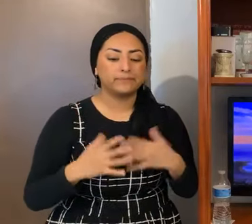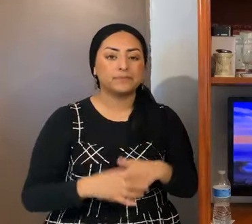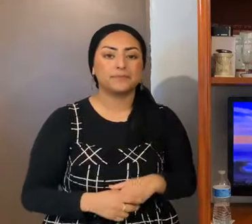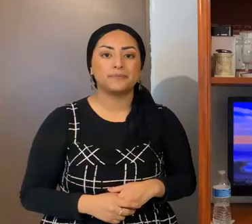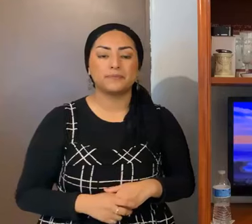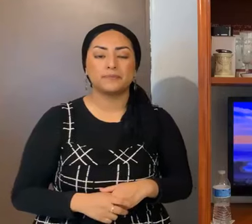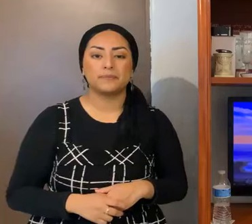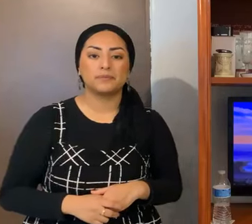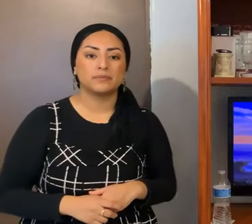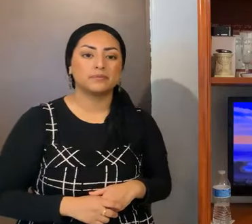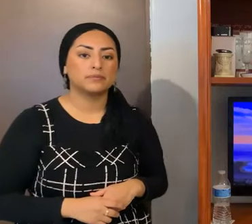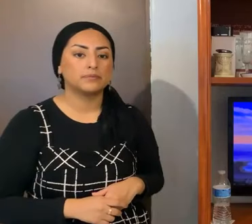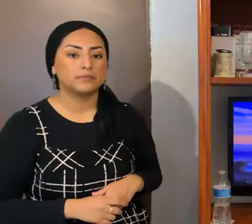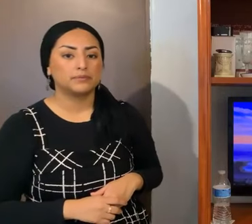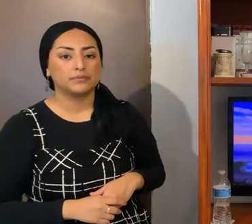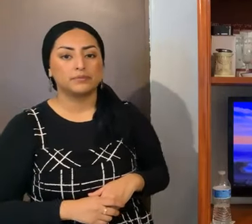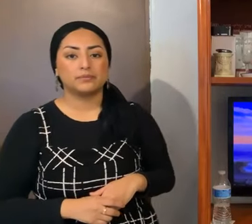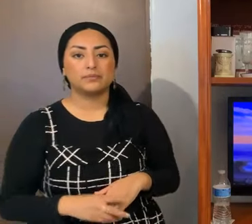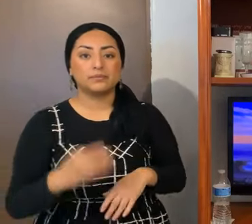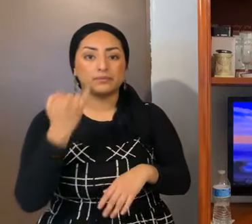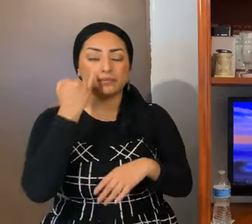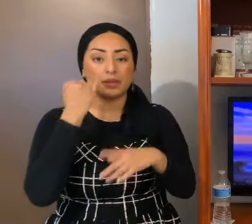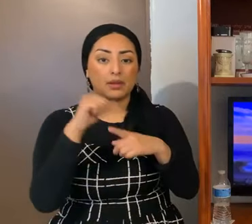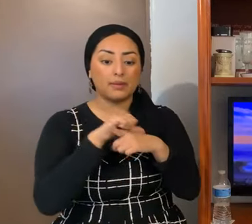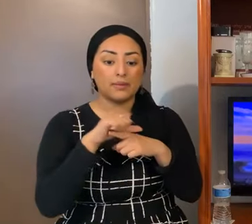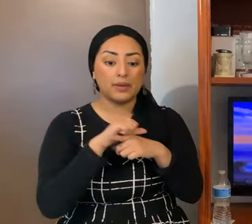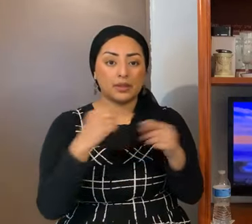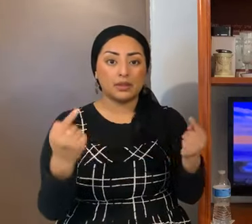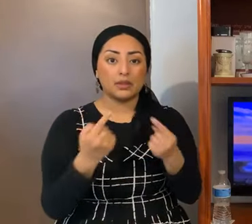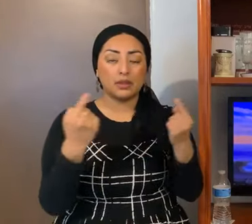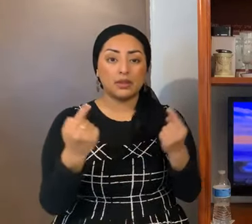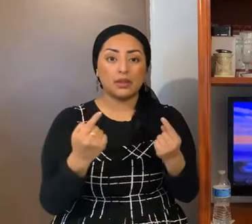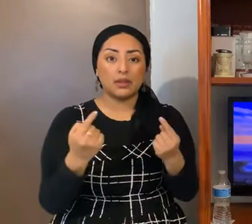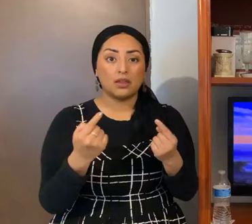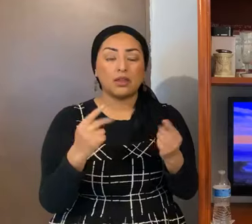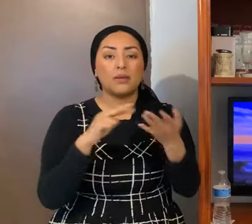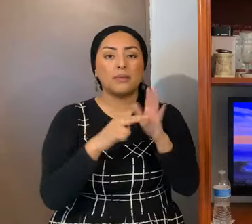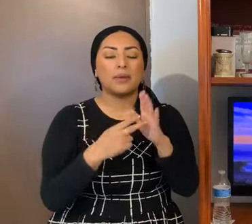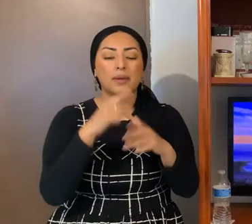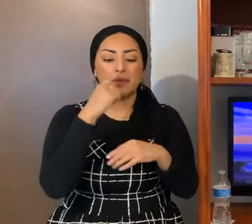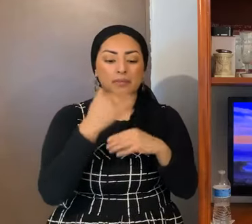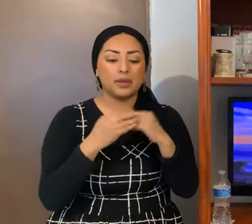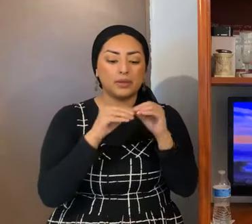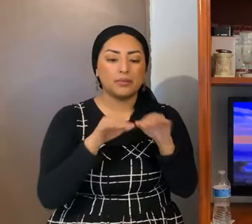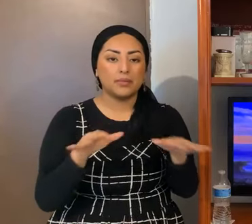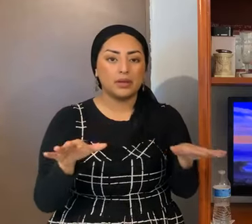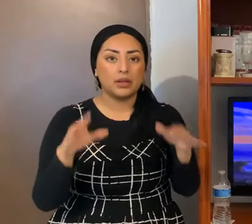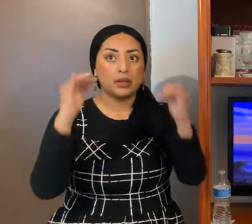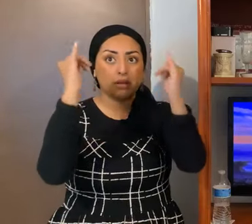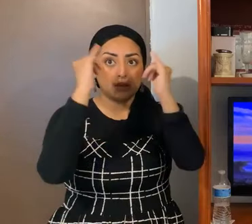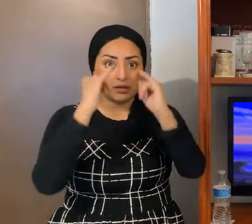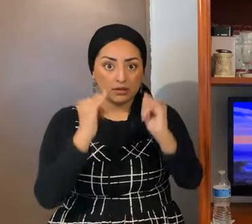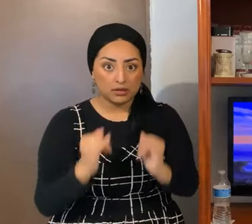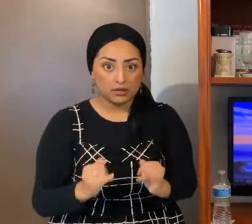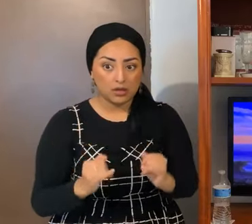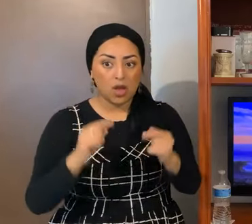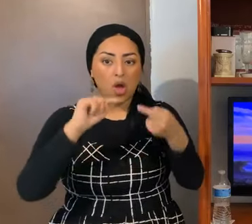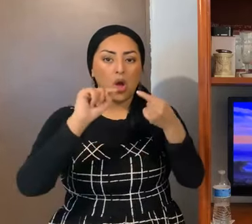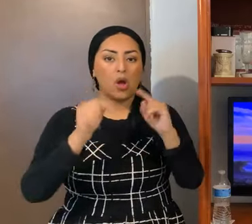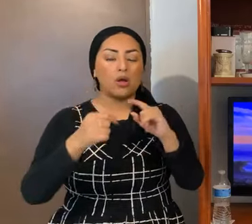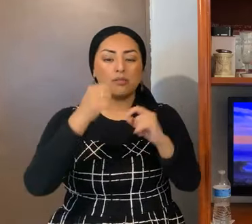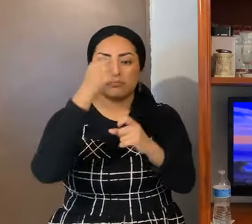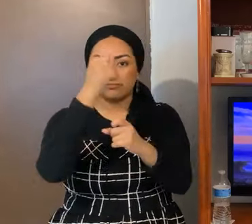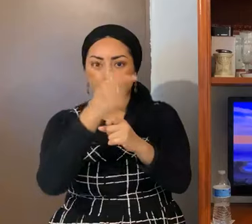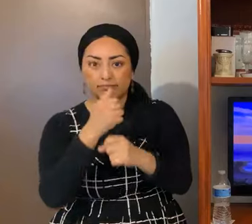Israel. Si se practica el pecado, se derrama sangre, se hace idolatría y se maltrata al hermano,